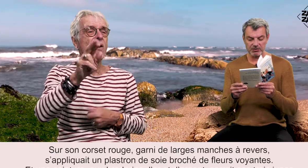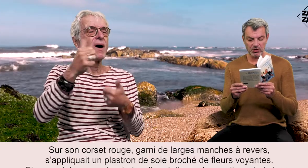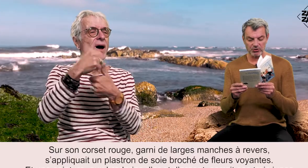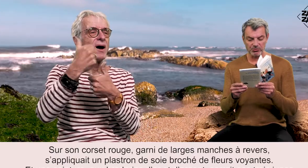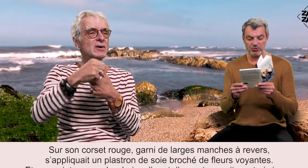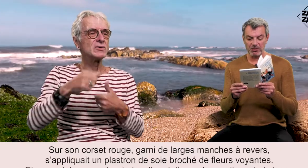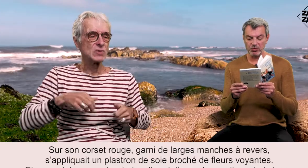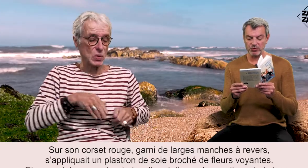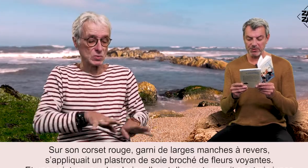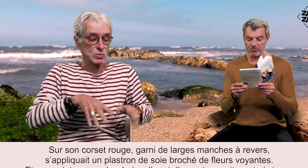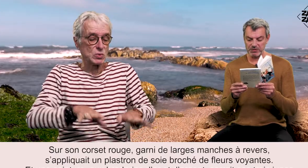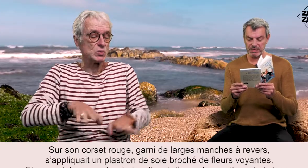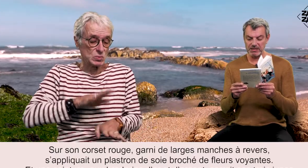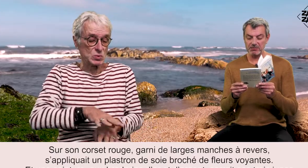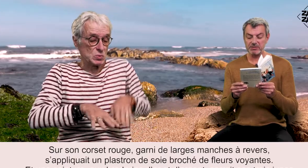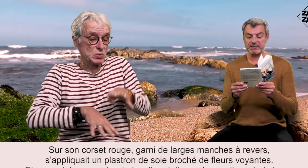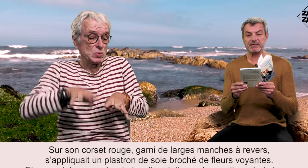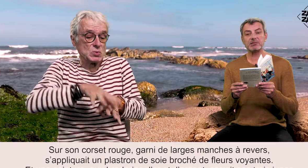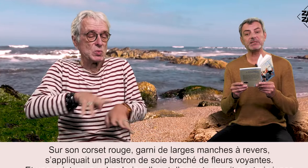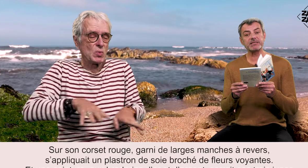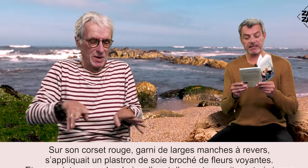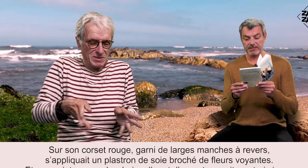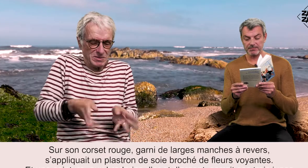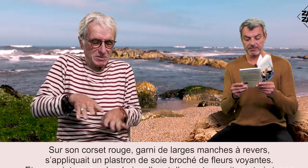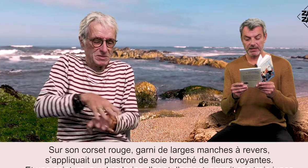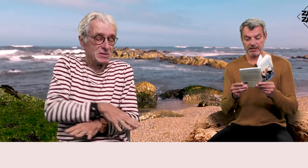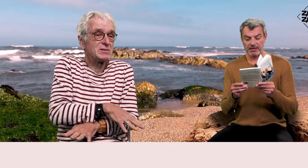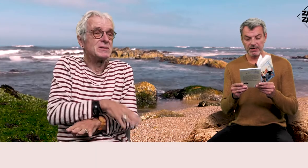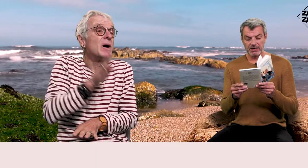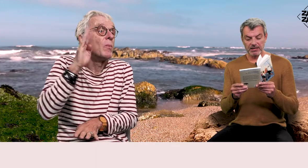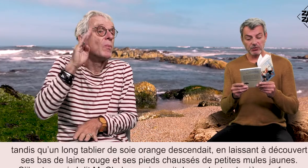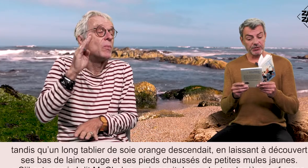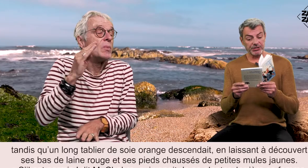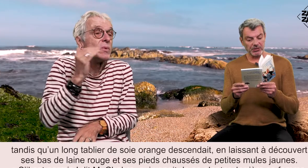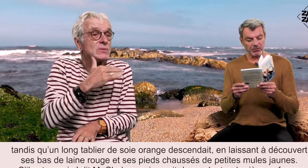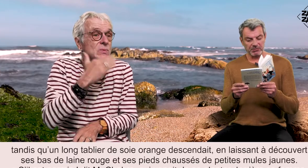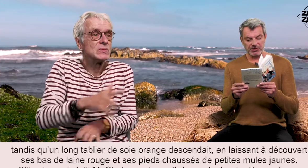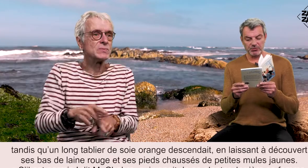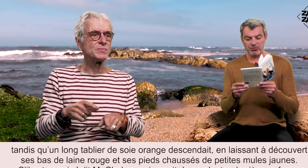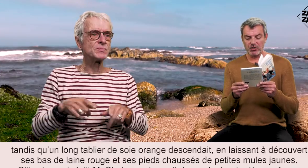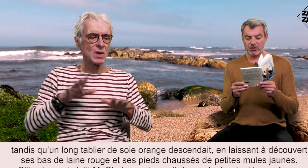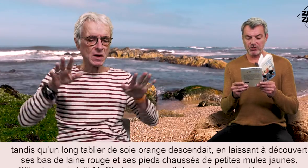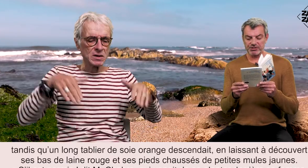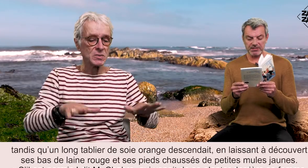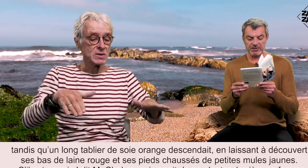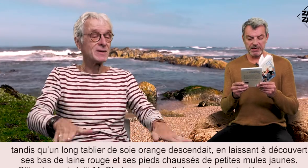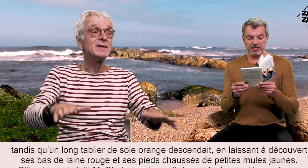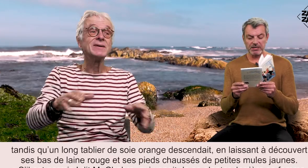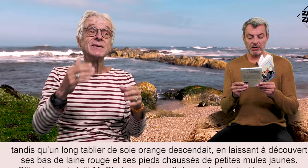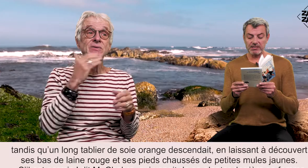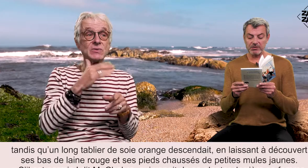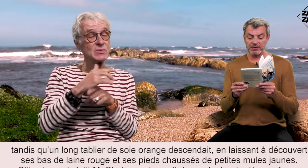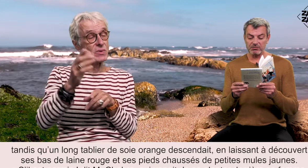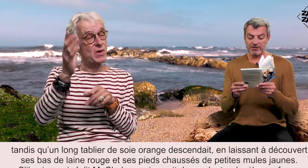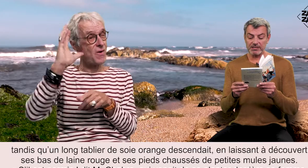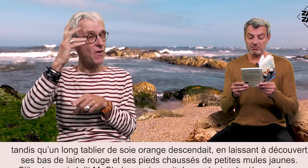serrait ses trois jupes de drap bleu superposés, plissés à plis serrés. Tandis qu'un long tablier de soie orange descendait,